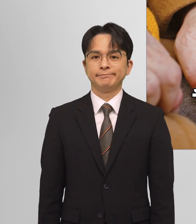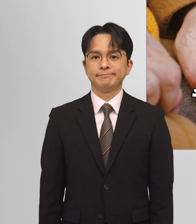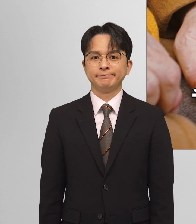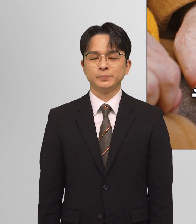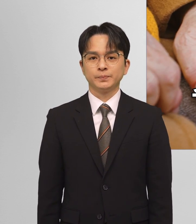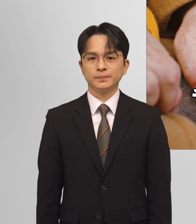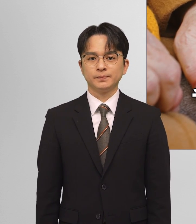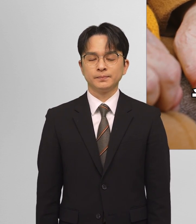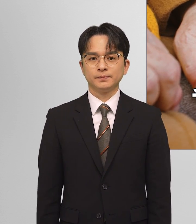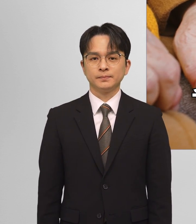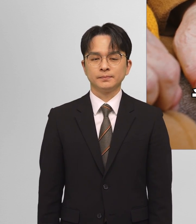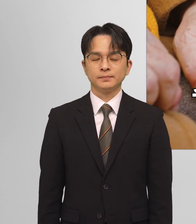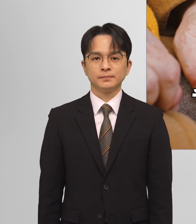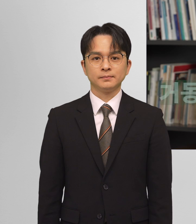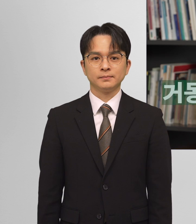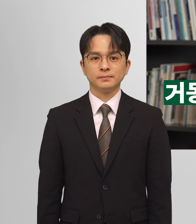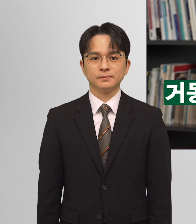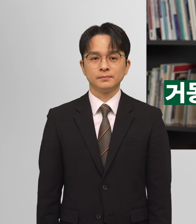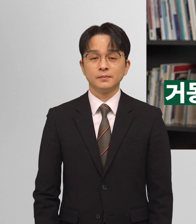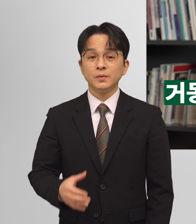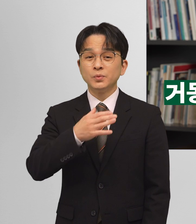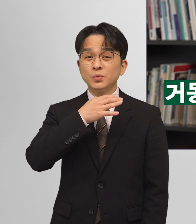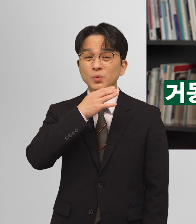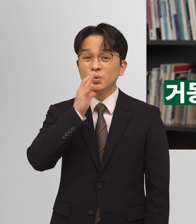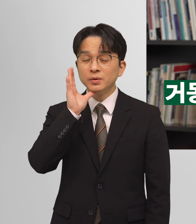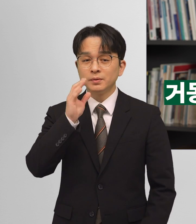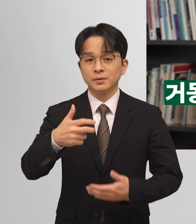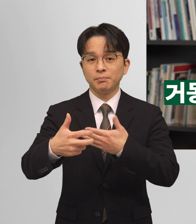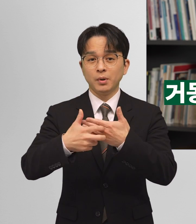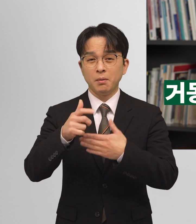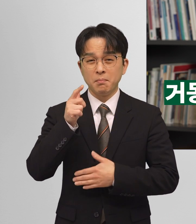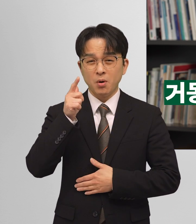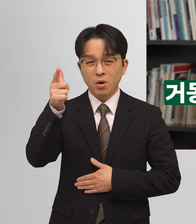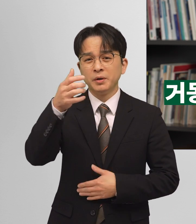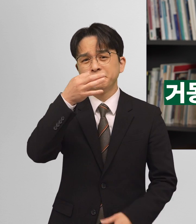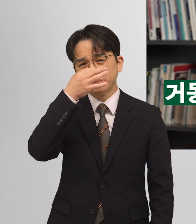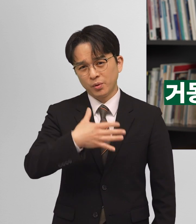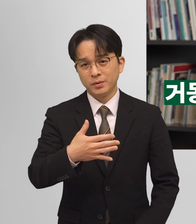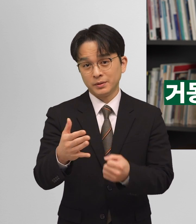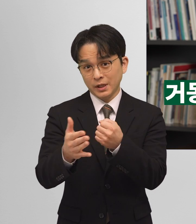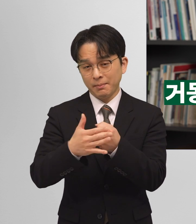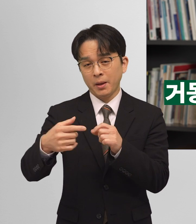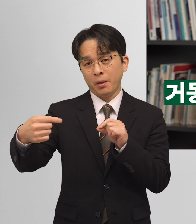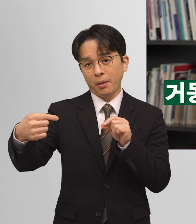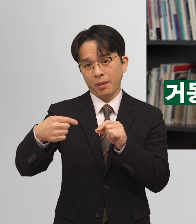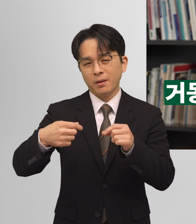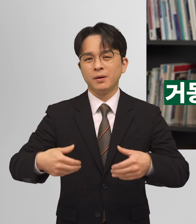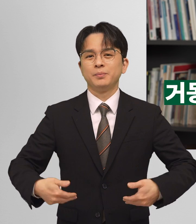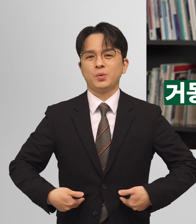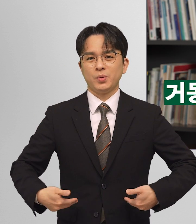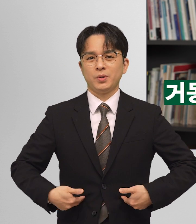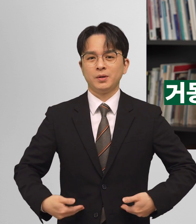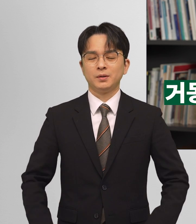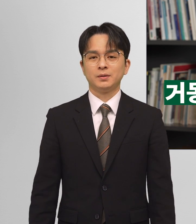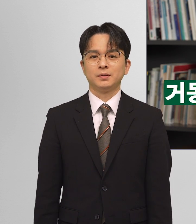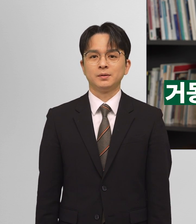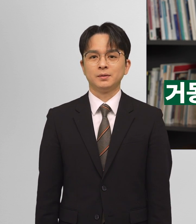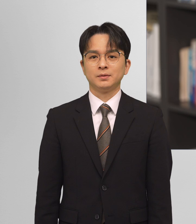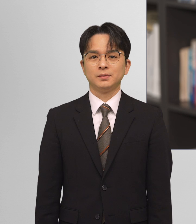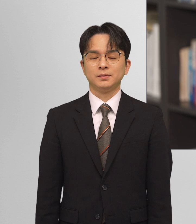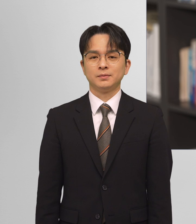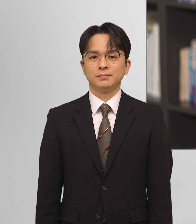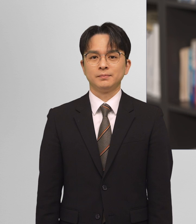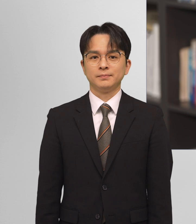고령화가 진행되고 있는 문제가 있습니다. 그래서 이동이 불편한 고령 인구를 위해서 무엇보다 지역 의료 인프라를 이제 확충하는 것이 좀